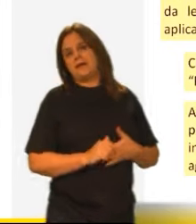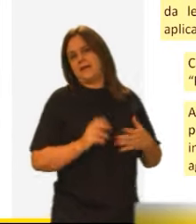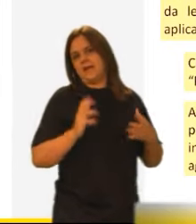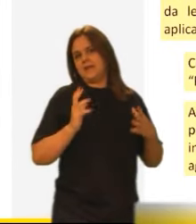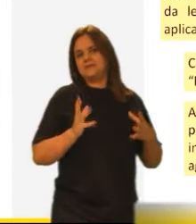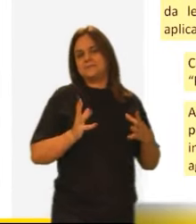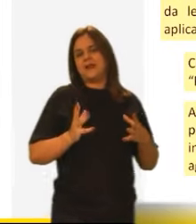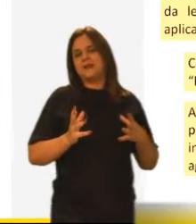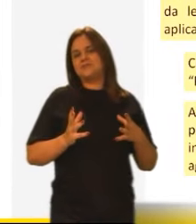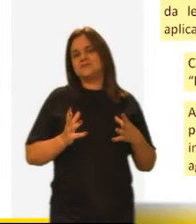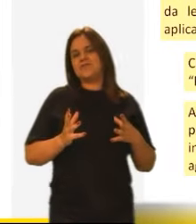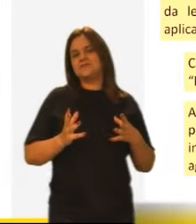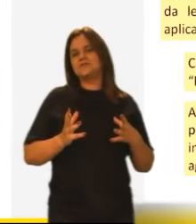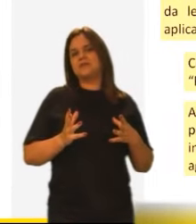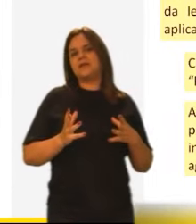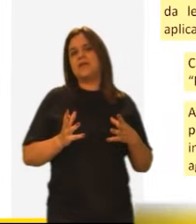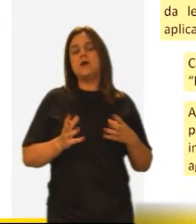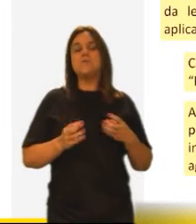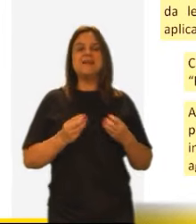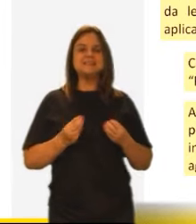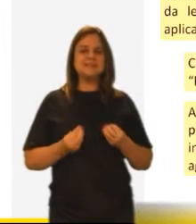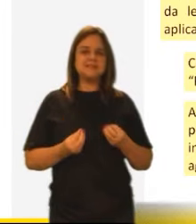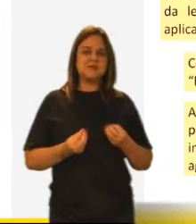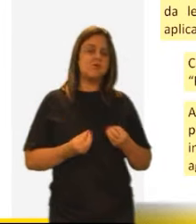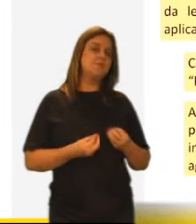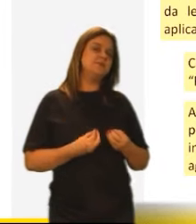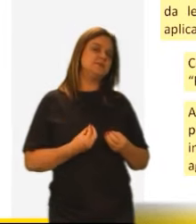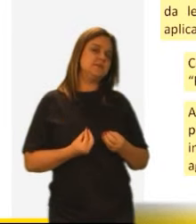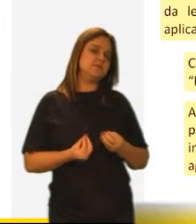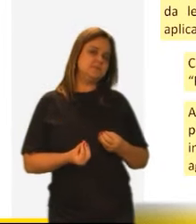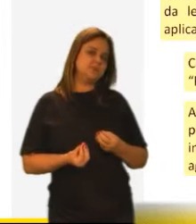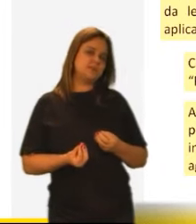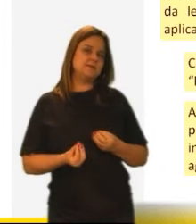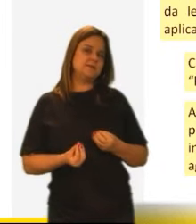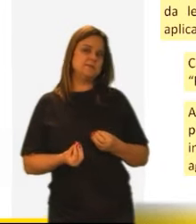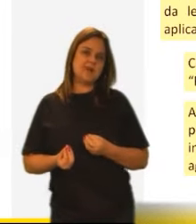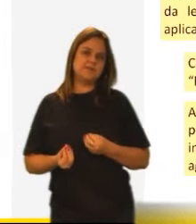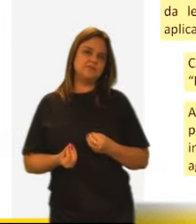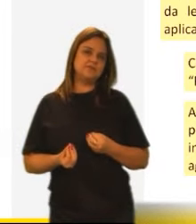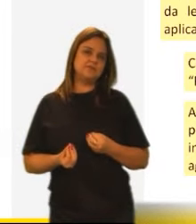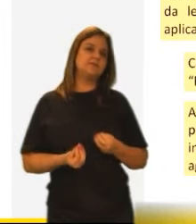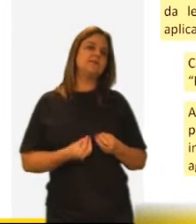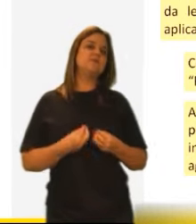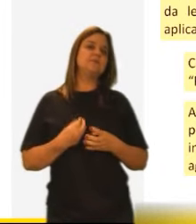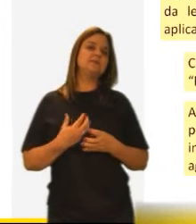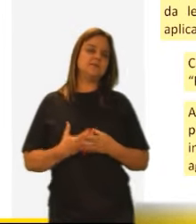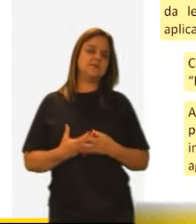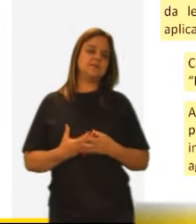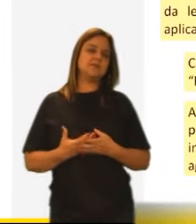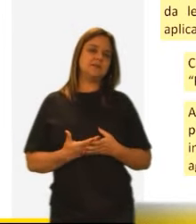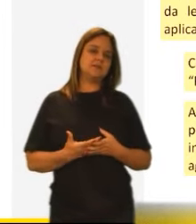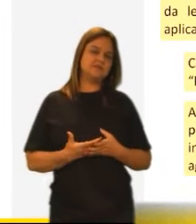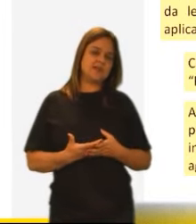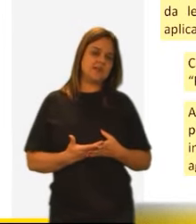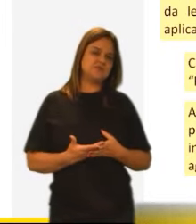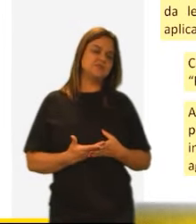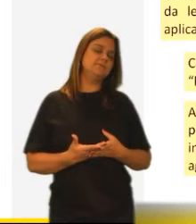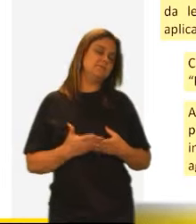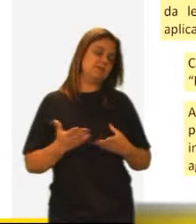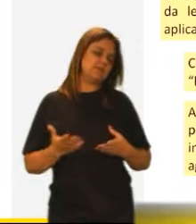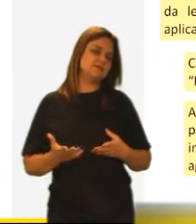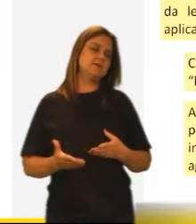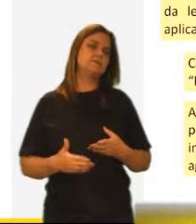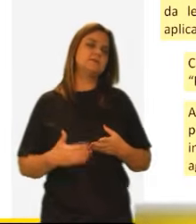Então, esse parágrafo sexto, ele é uma exceção ao princípio do direito tributário, denominado princípio da